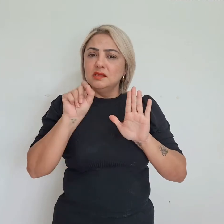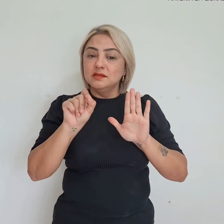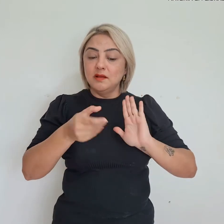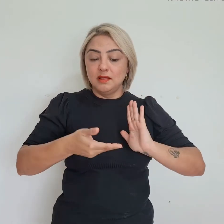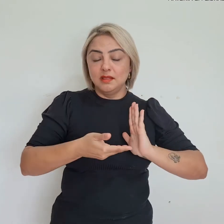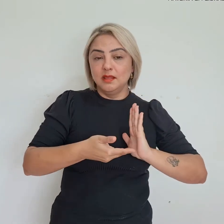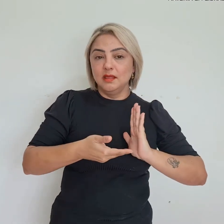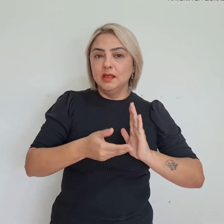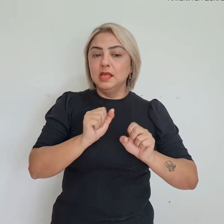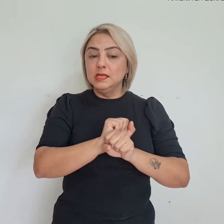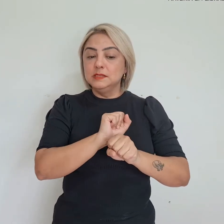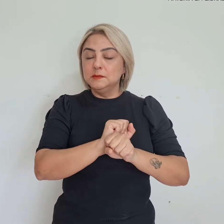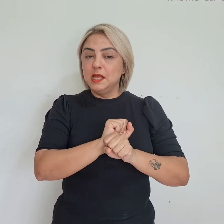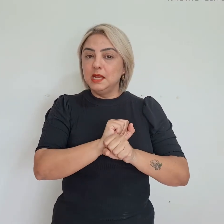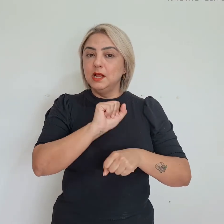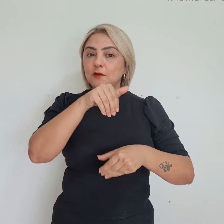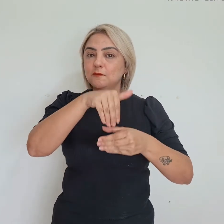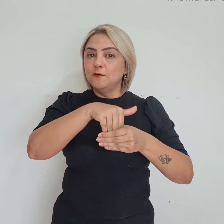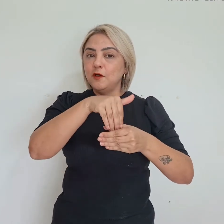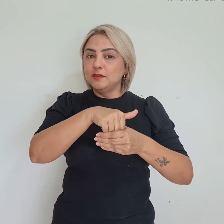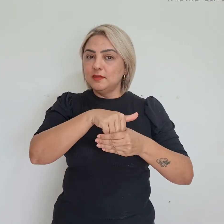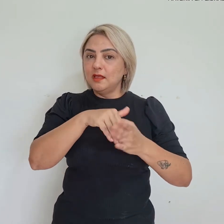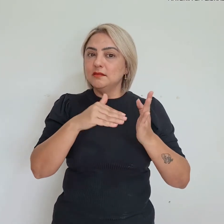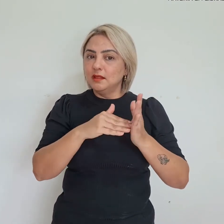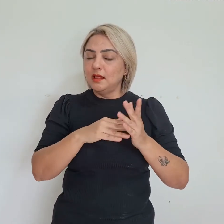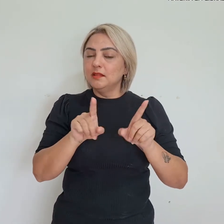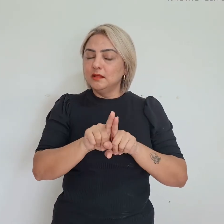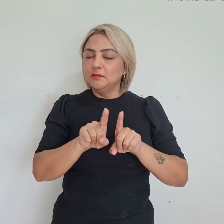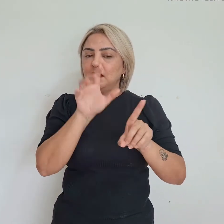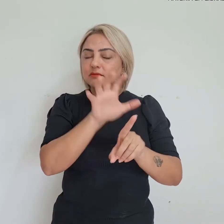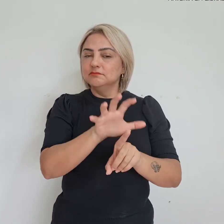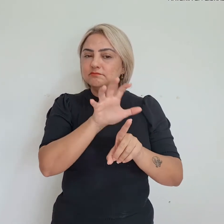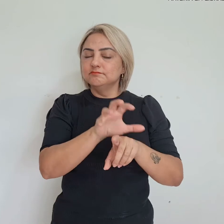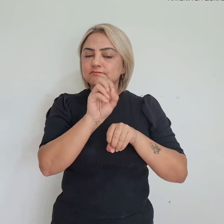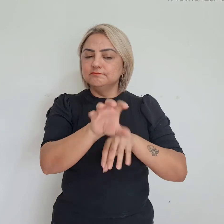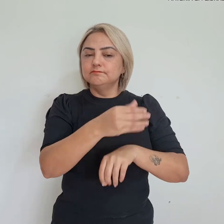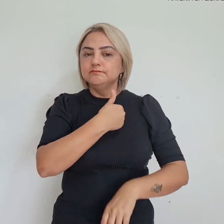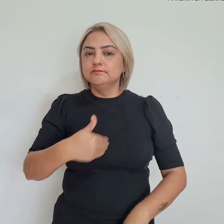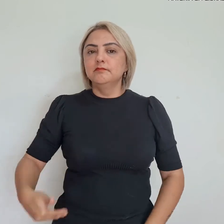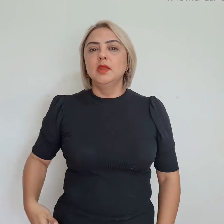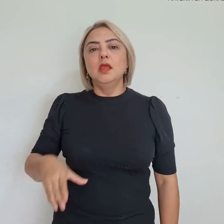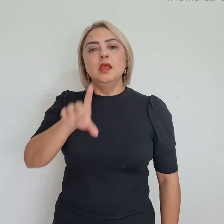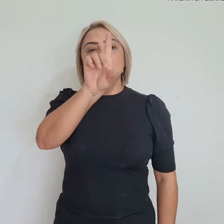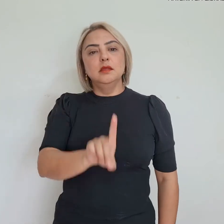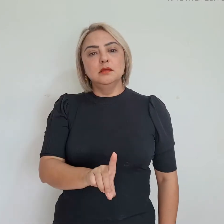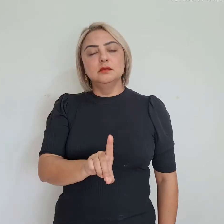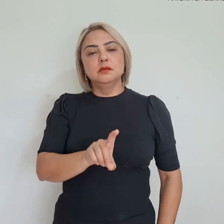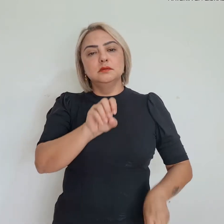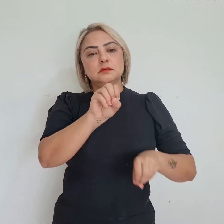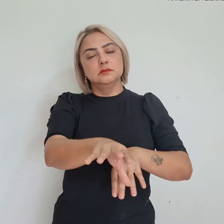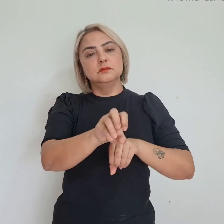na Câmara e no Senado atacando a educação pública e o direito à